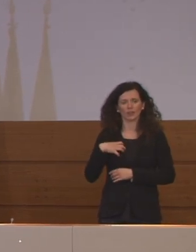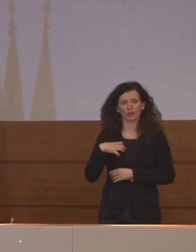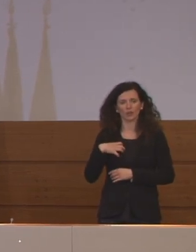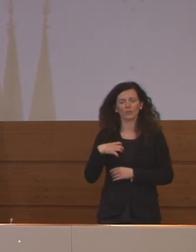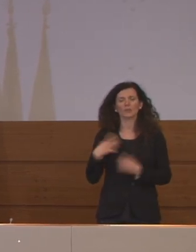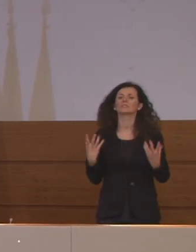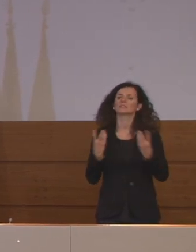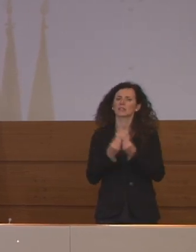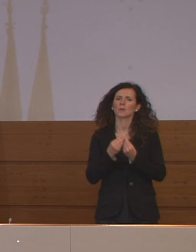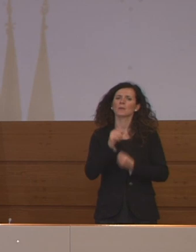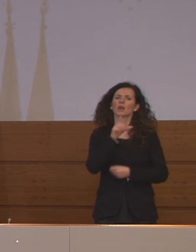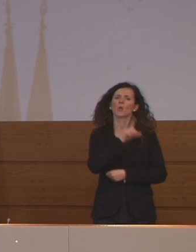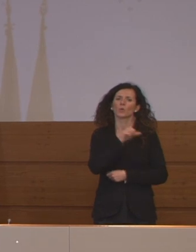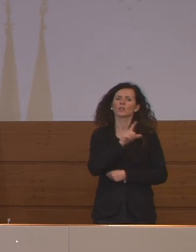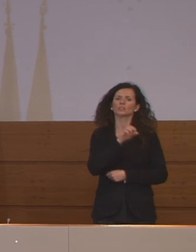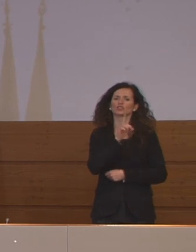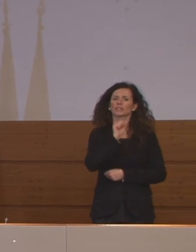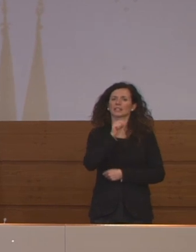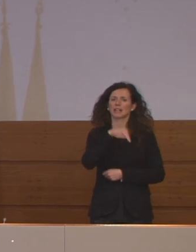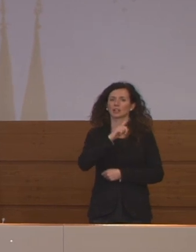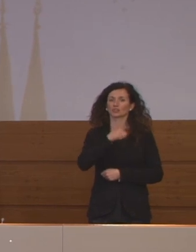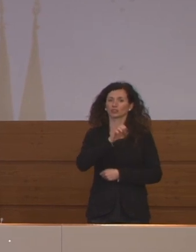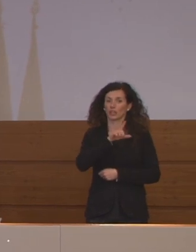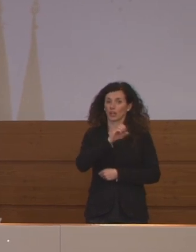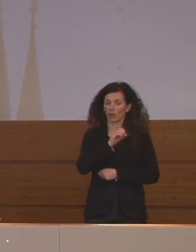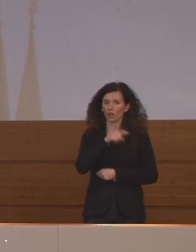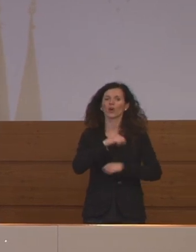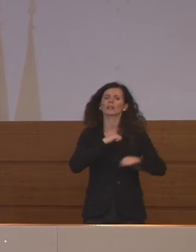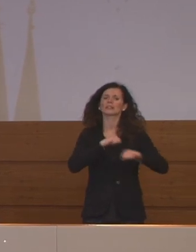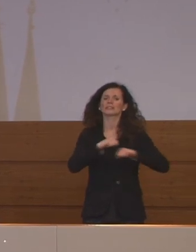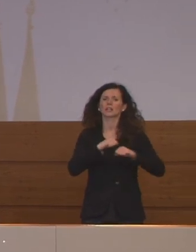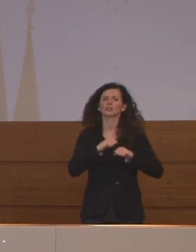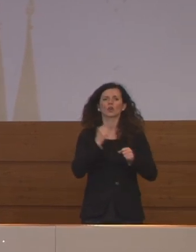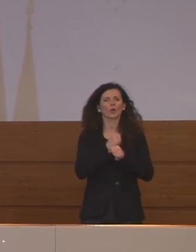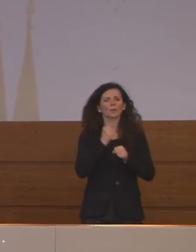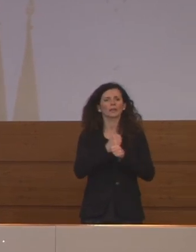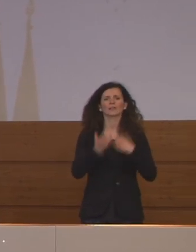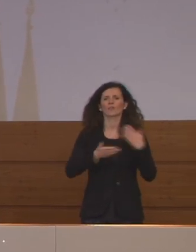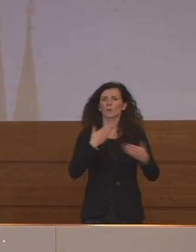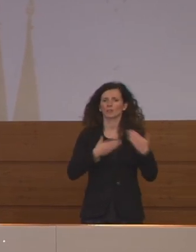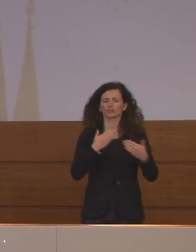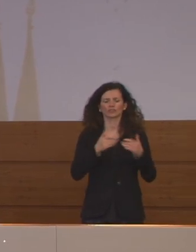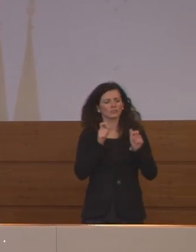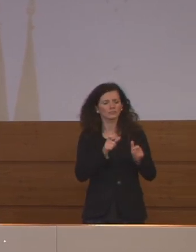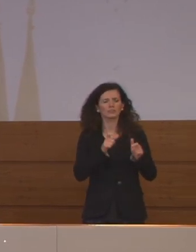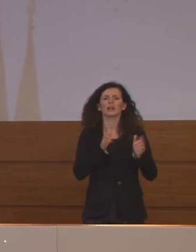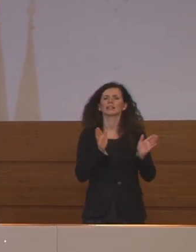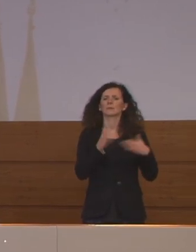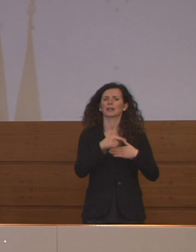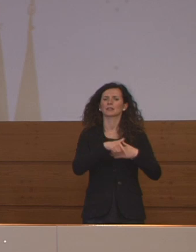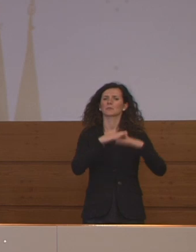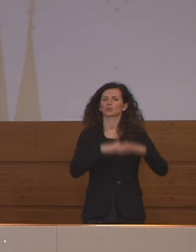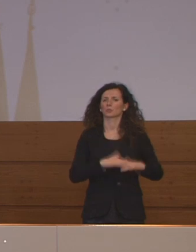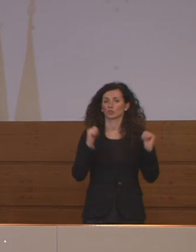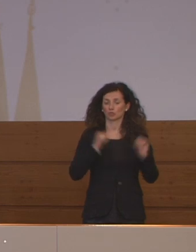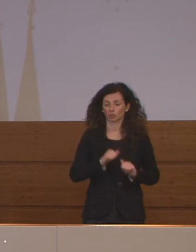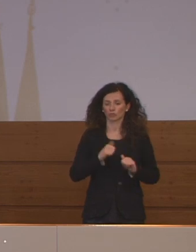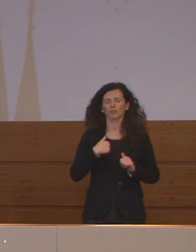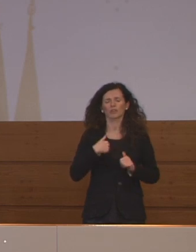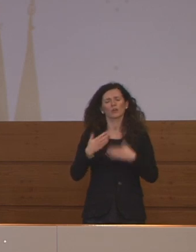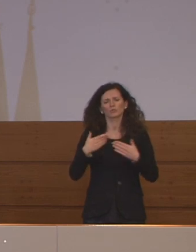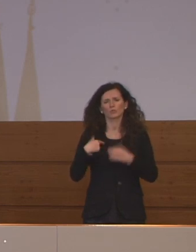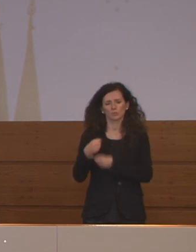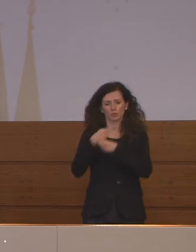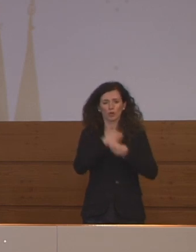da luigi d'angelo direttore operativo emergenze del dipartimento della protezione civile certo subito alla